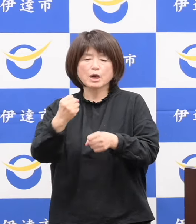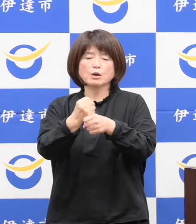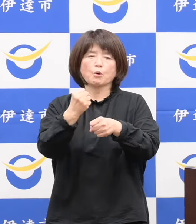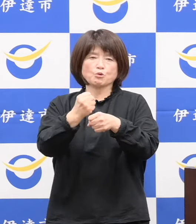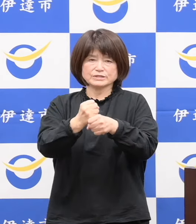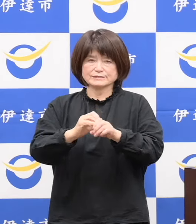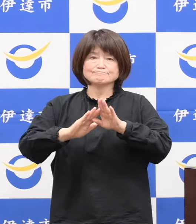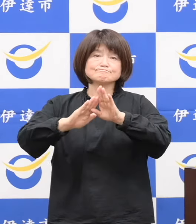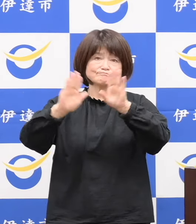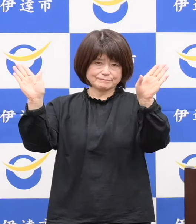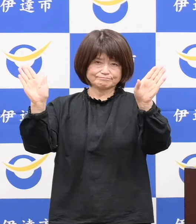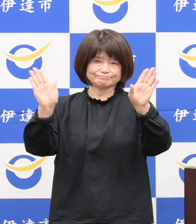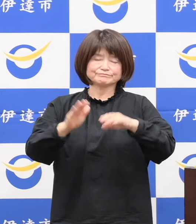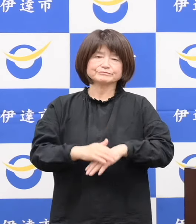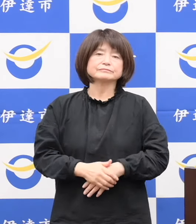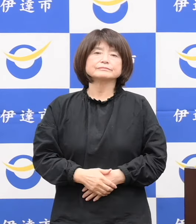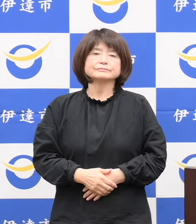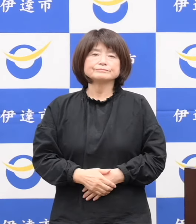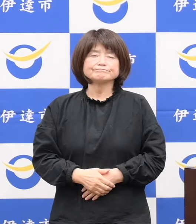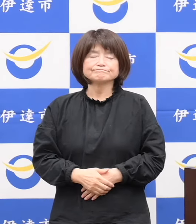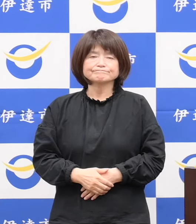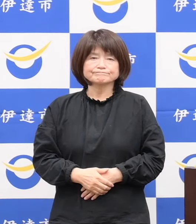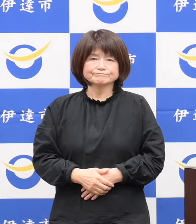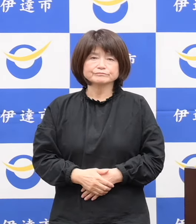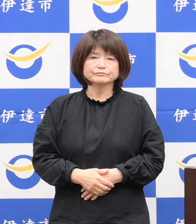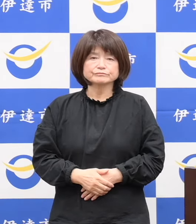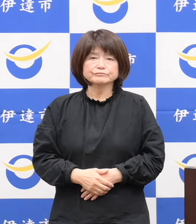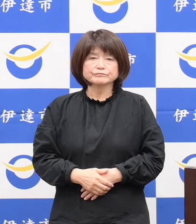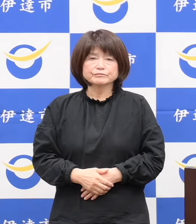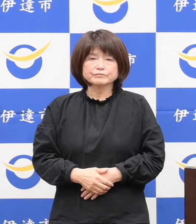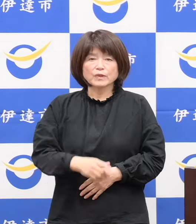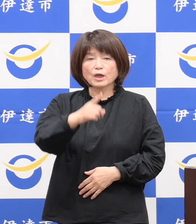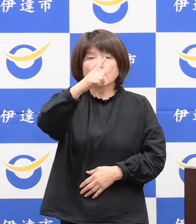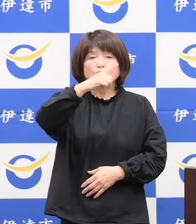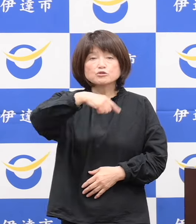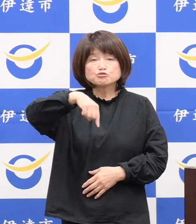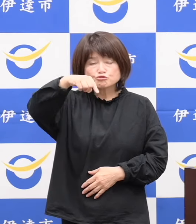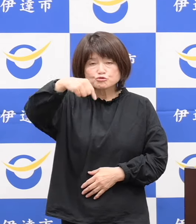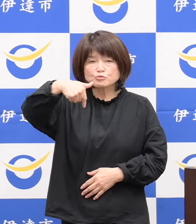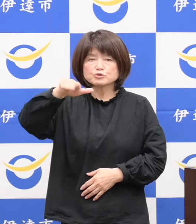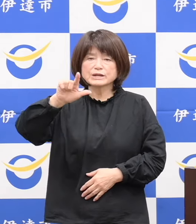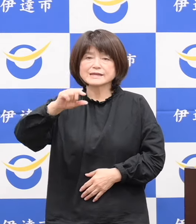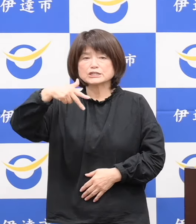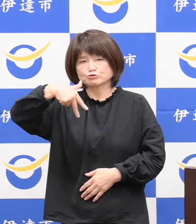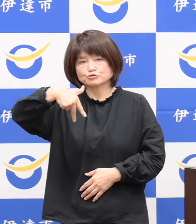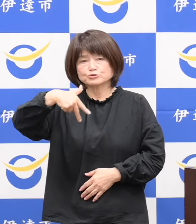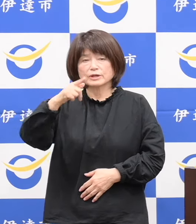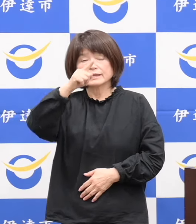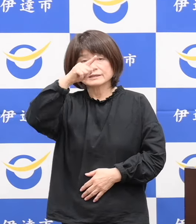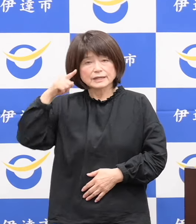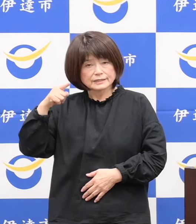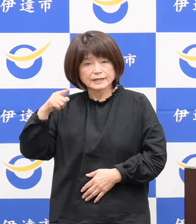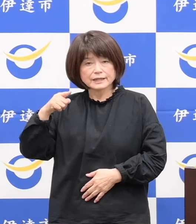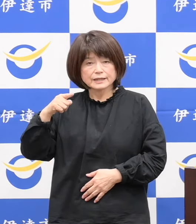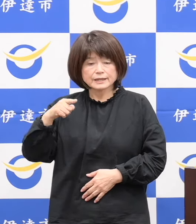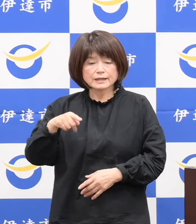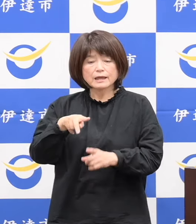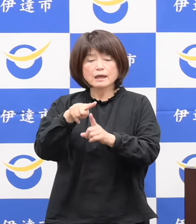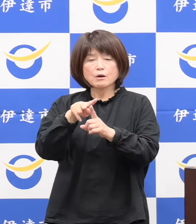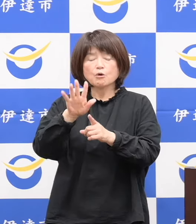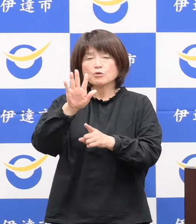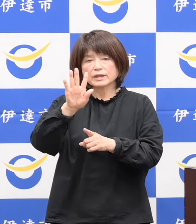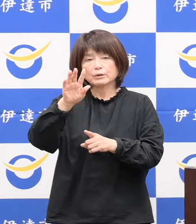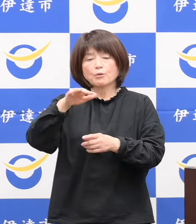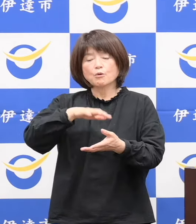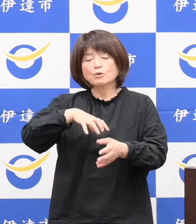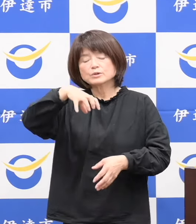着手をいたしました。さらにはユーフレイスだってお手の里を着てみながオープンをい